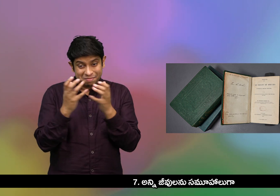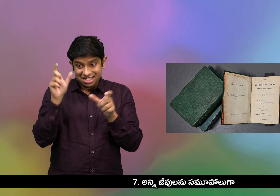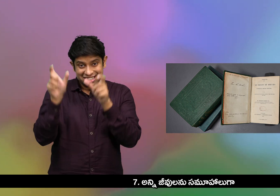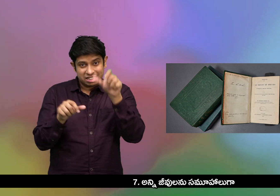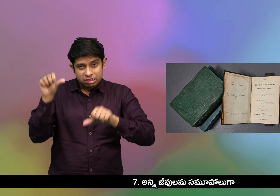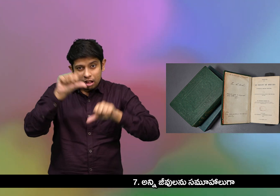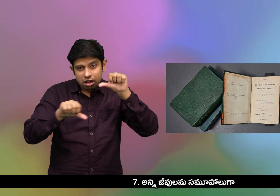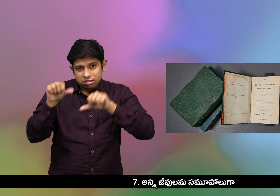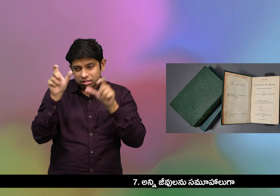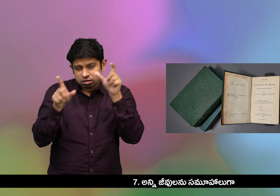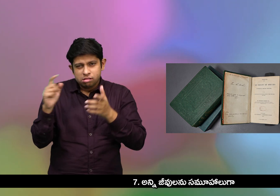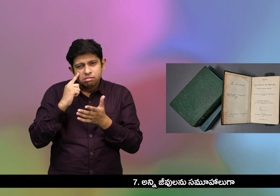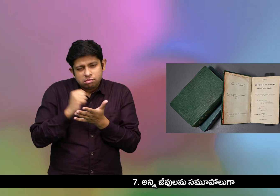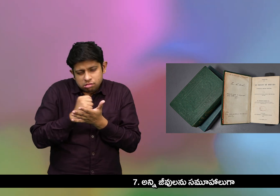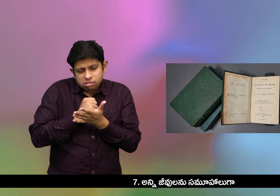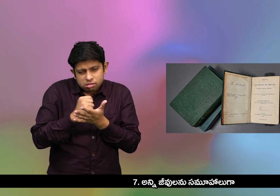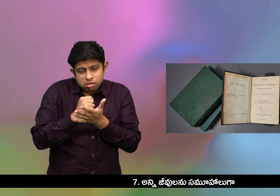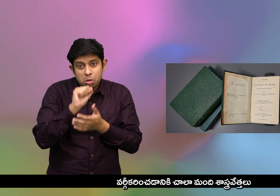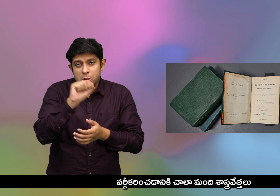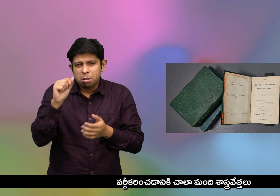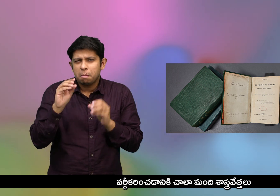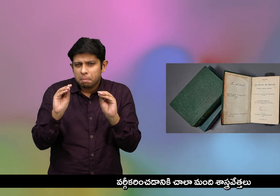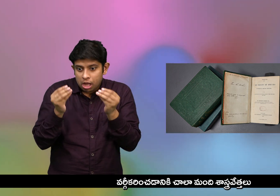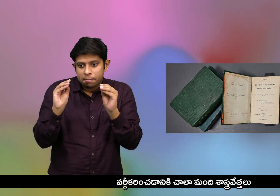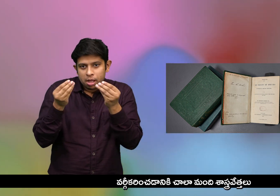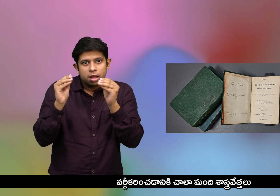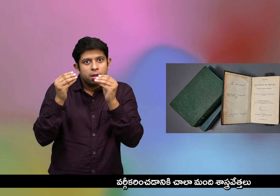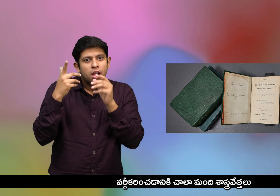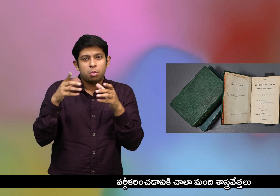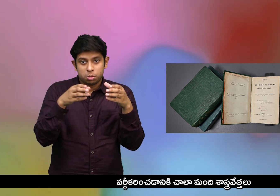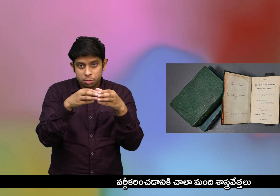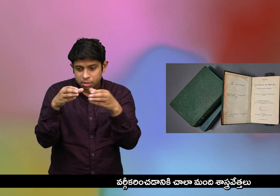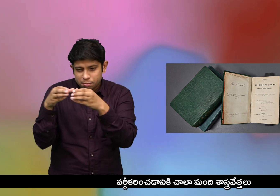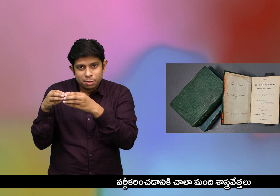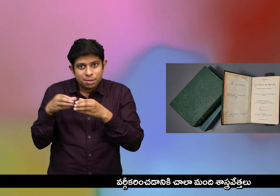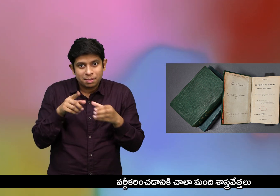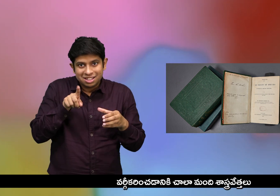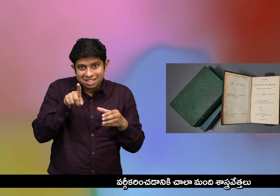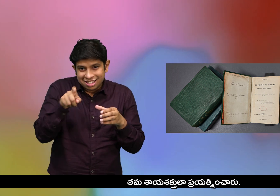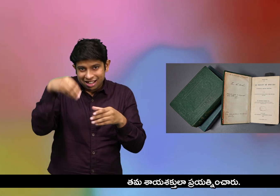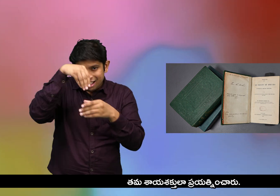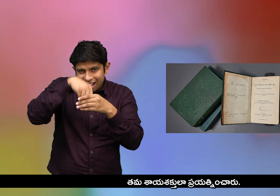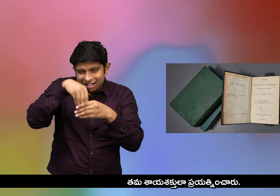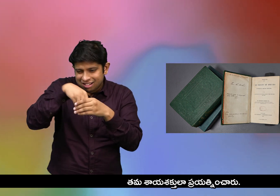7. అన్ని జీవులను సమూహాలుగా వర్గీకరించడానికి చాలామంది శాస్త్రవేత్తలు తమ